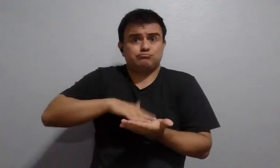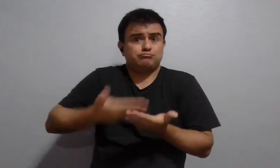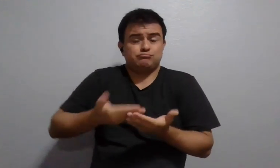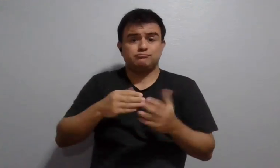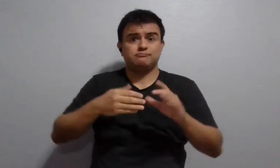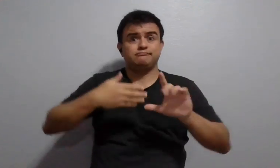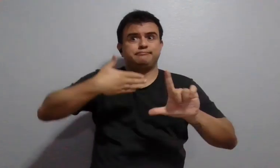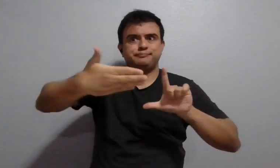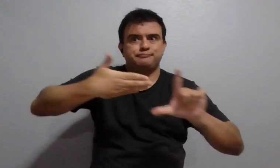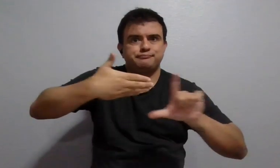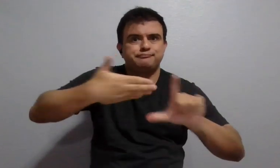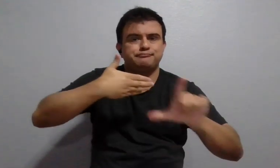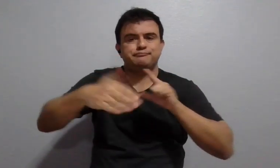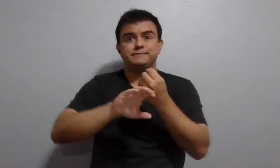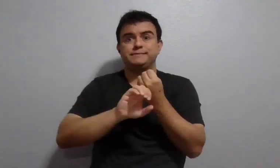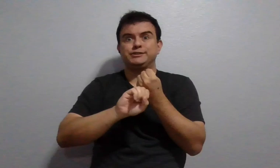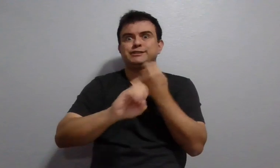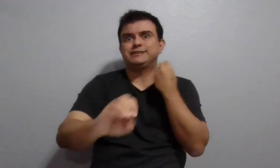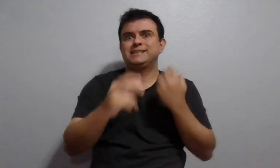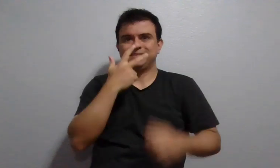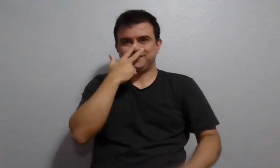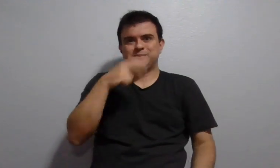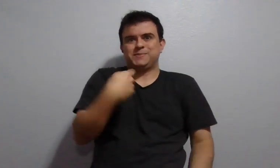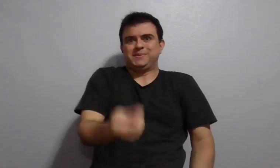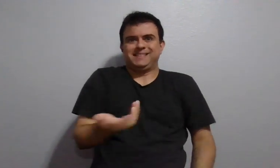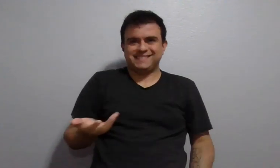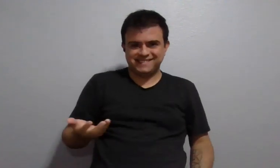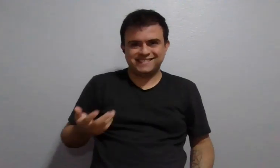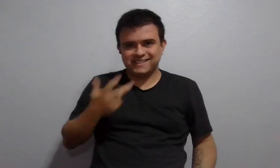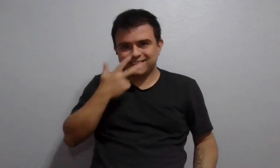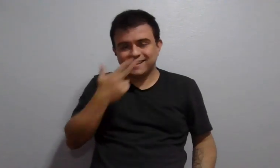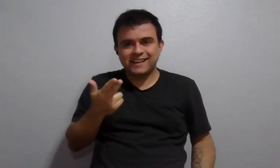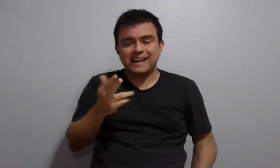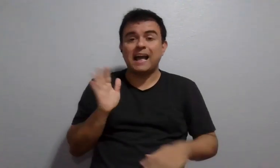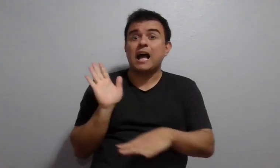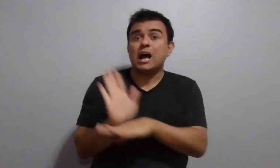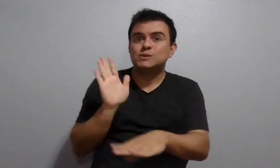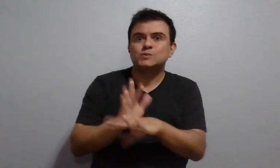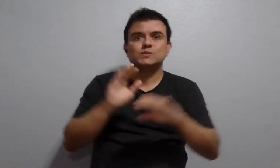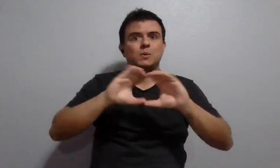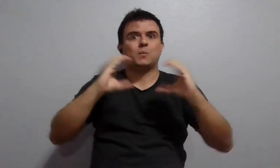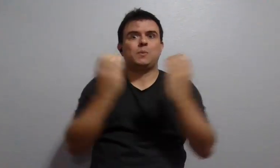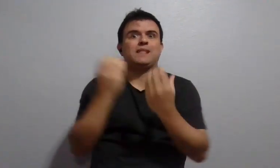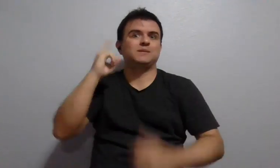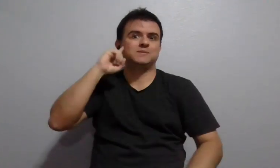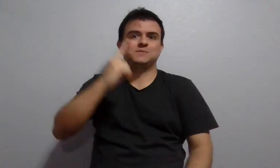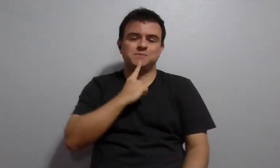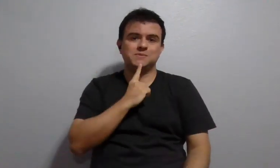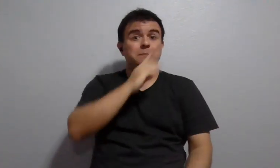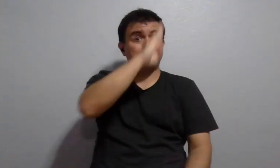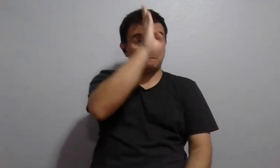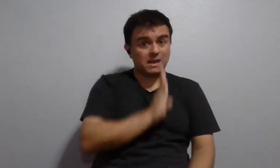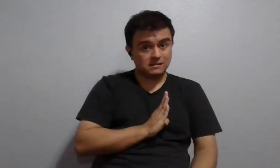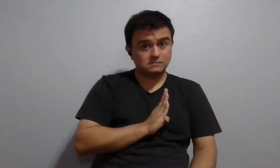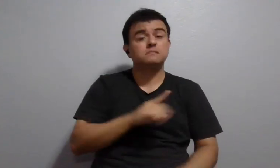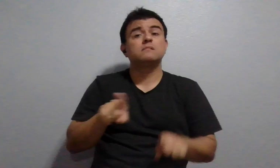office, está dando conta de ajudar a comunidade surda, tanto brasileira quanto de outros lugares